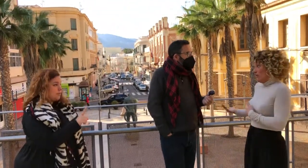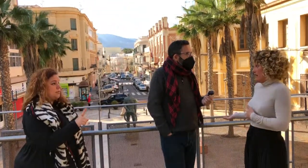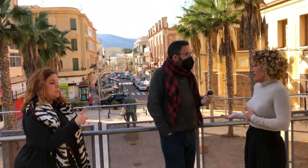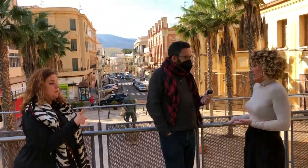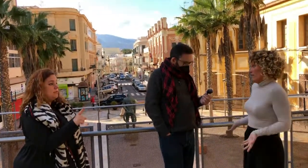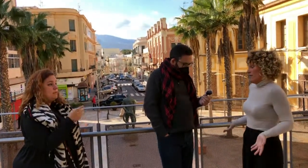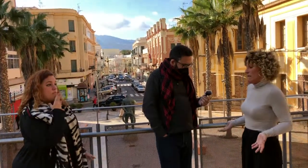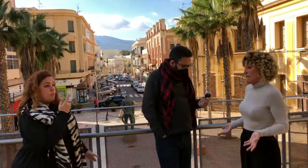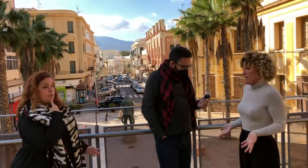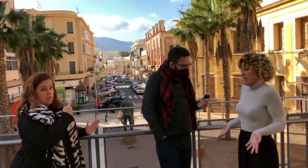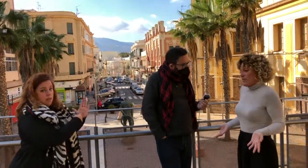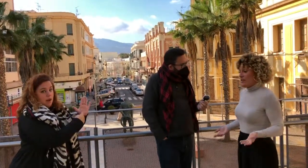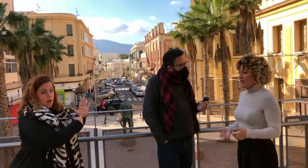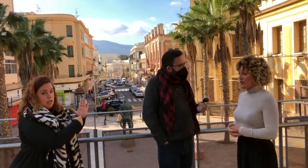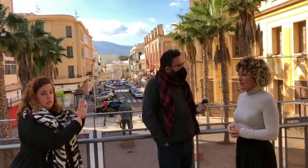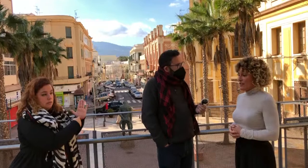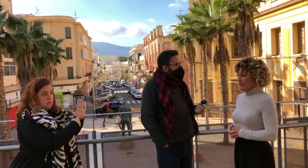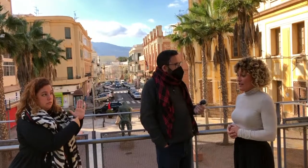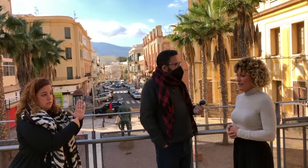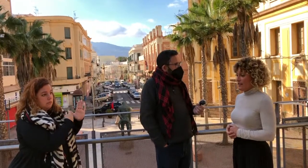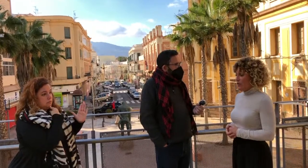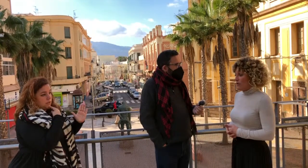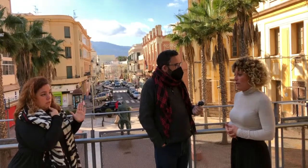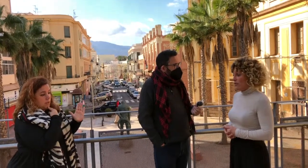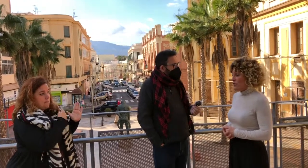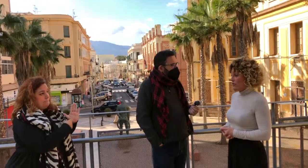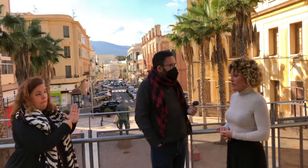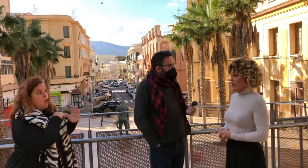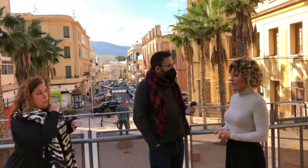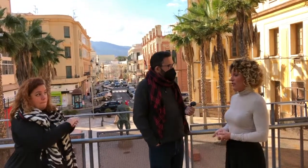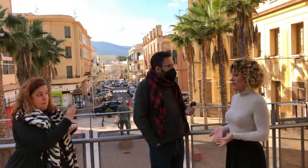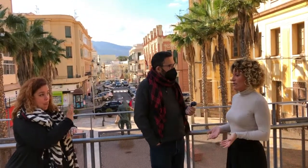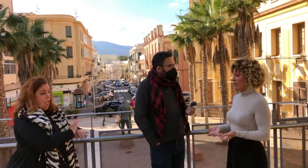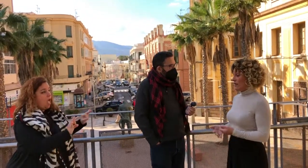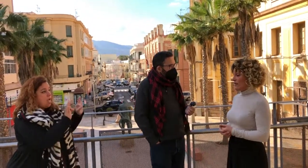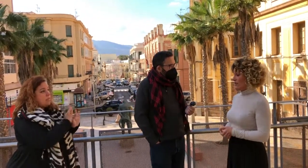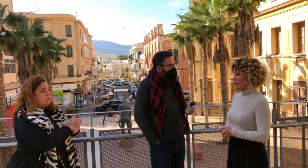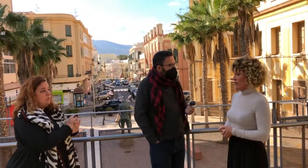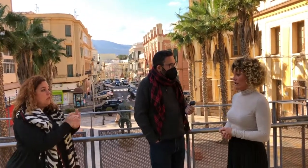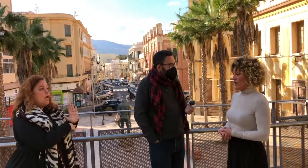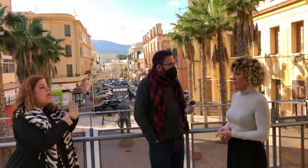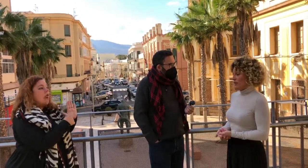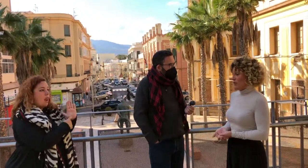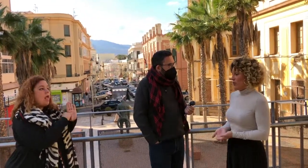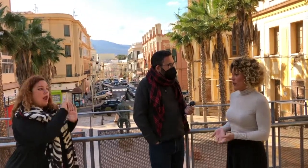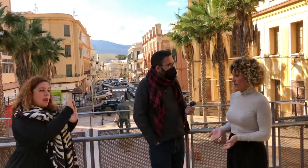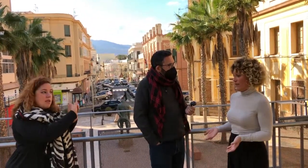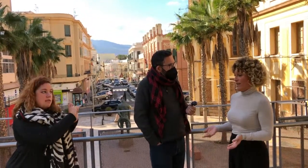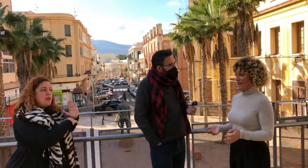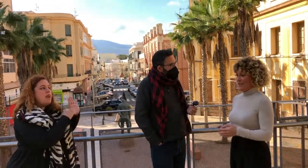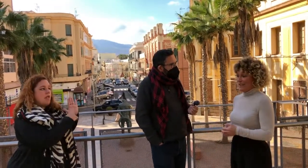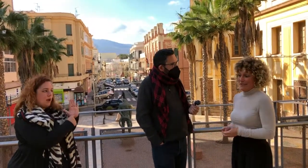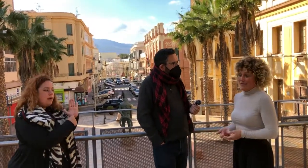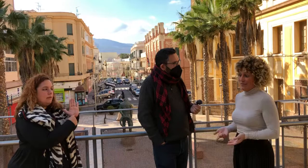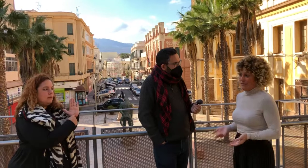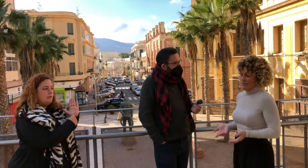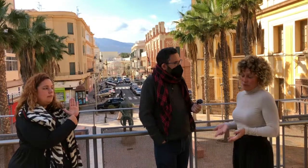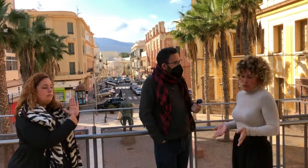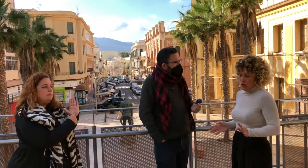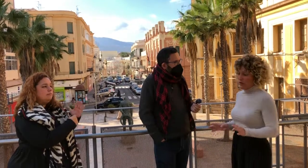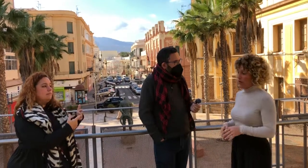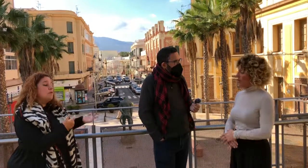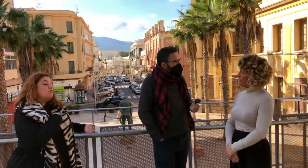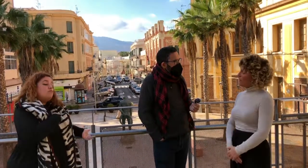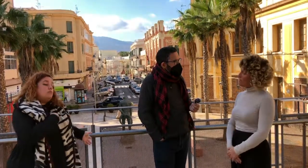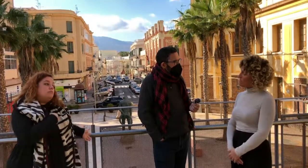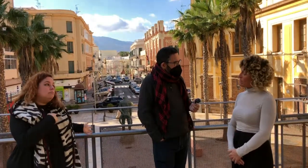lo contrario y no se está cumpliendo, no se están haciendo las cosas bien, entonces están cometiendo una ilegalidad. Yo